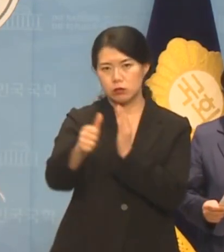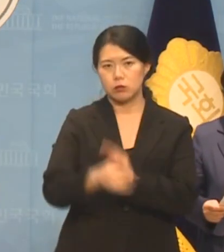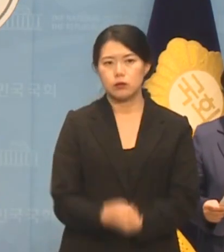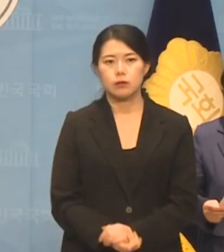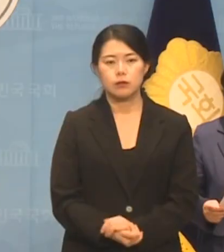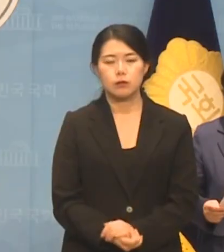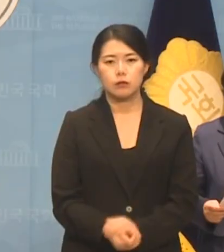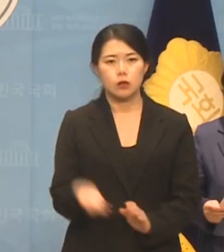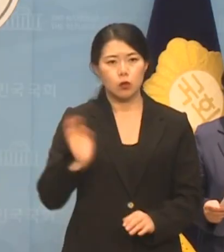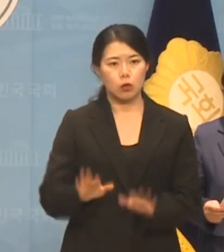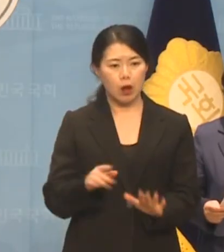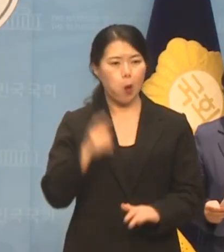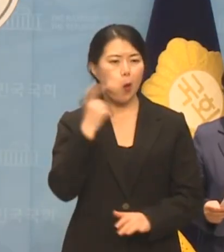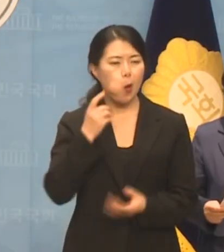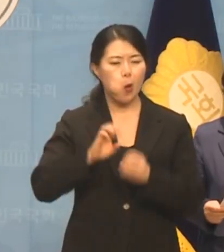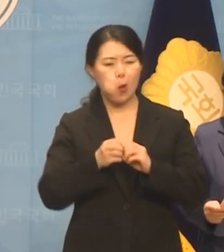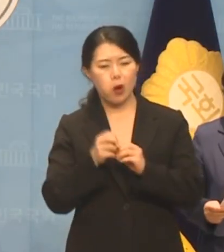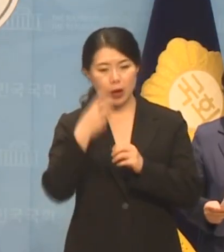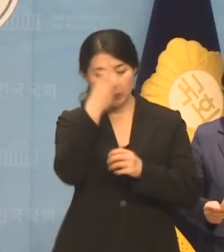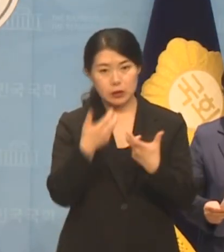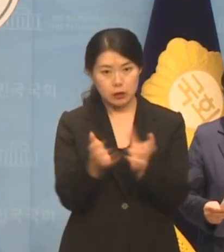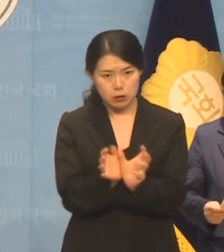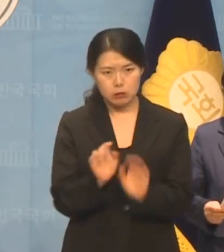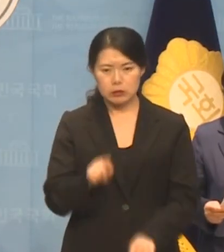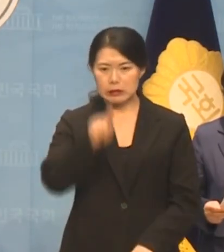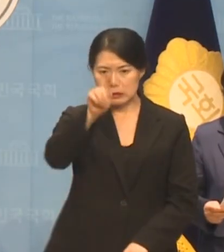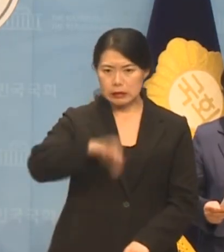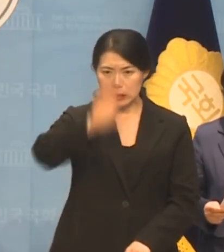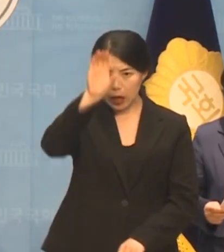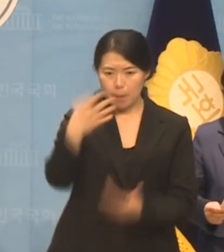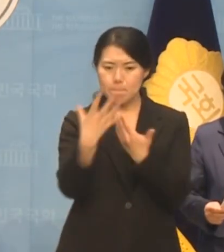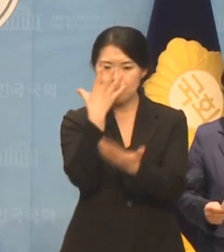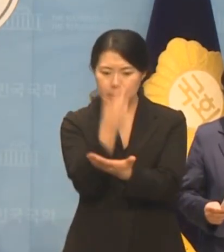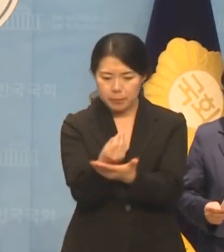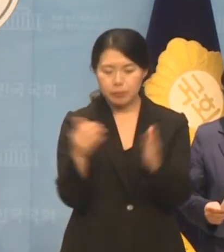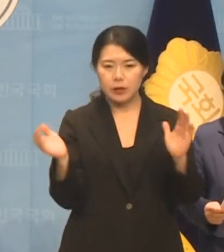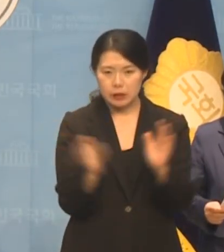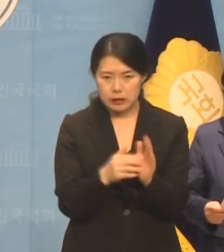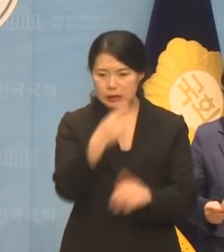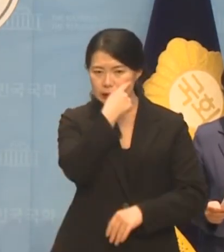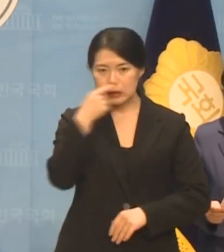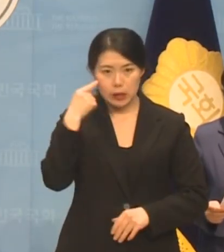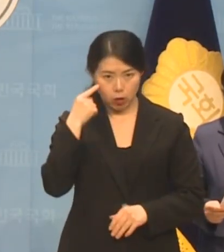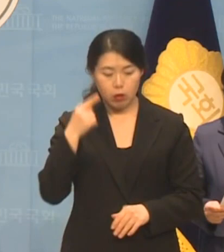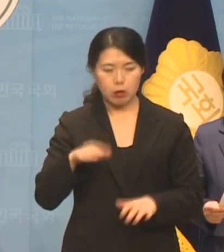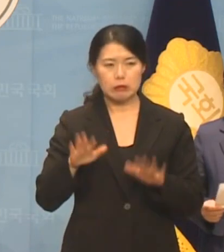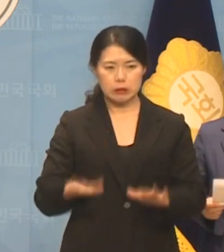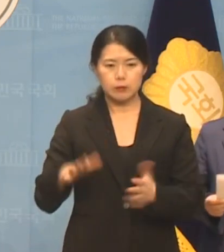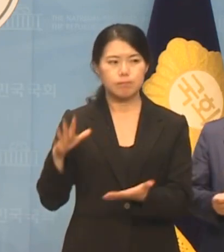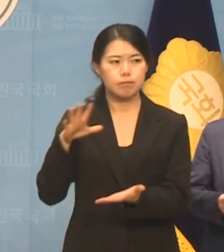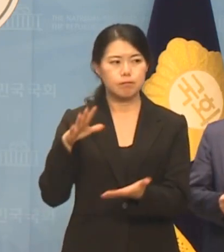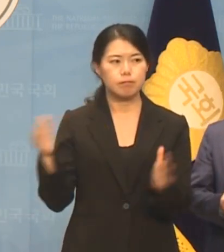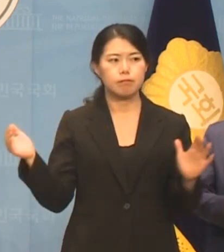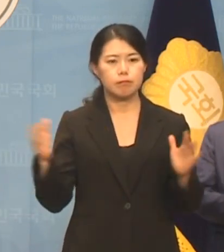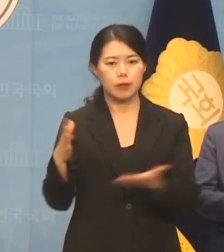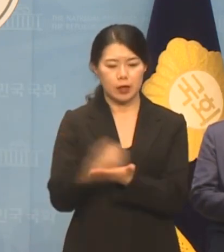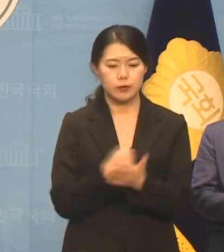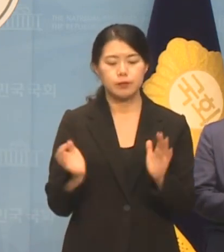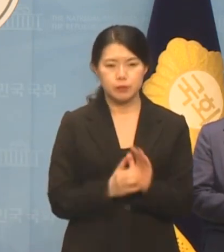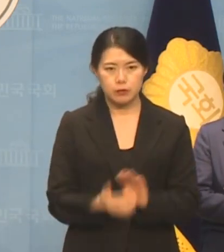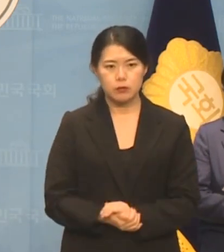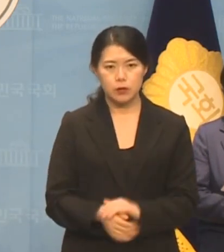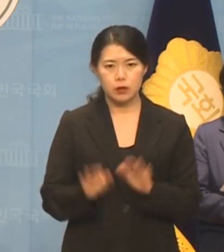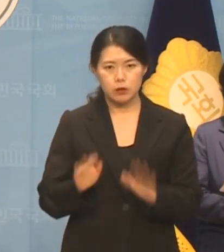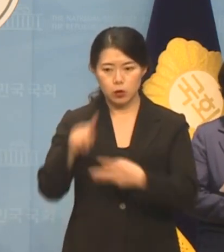삭제하였습니다. 그러나 허위 조작 감시단은 해당 게시글 캡처본과 관련 증거를 이미 확보했습니다.